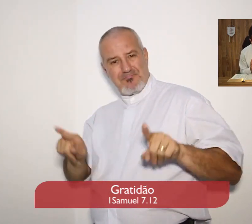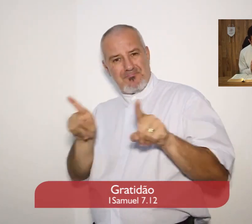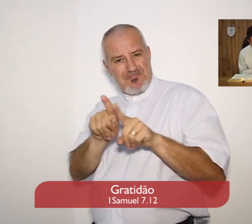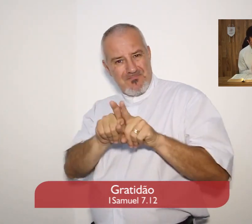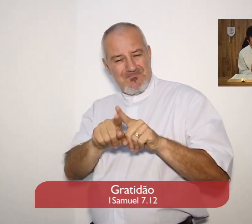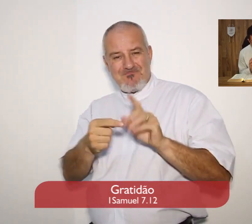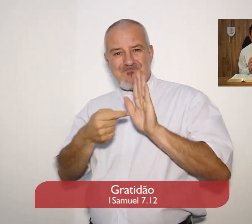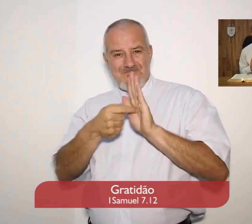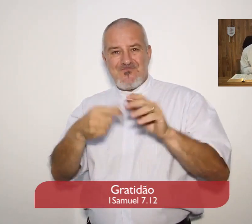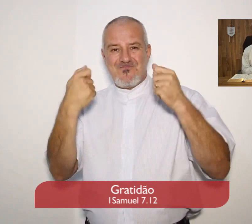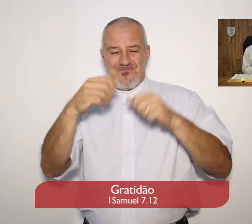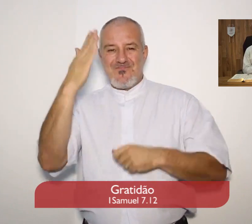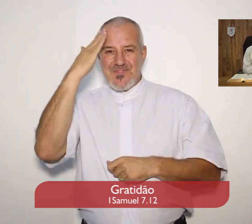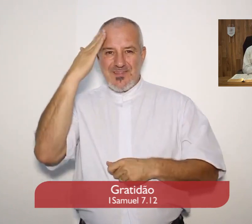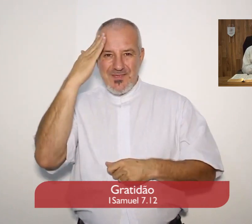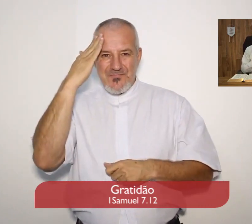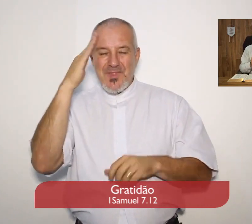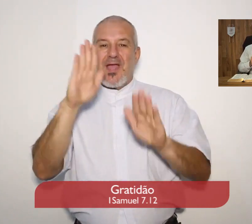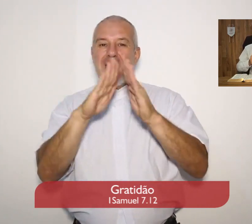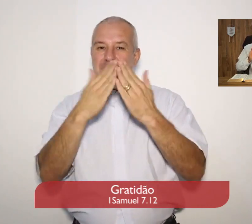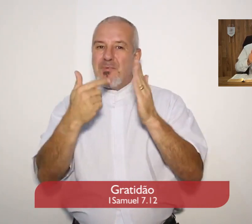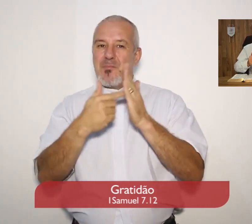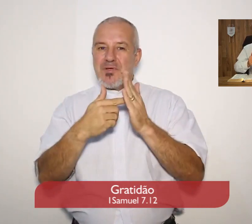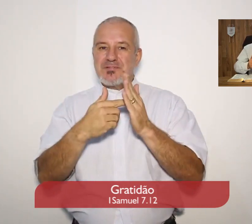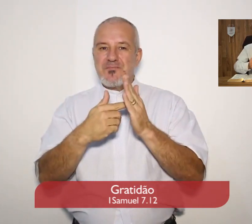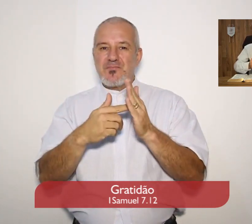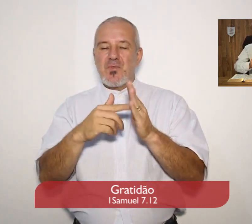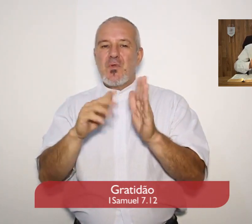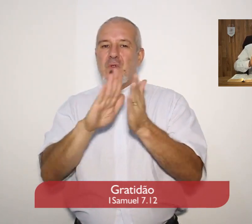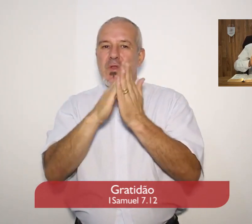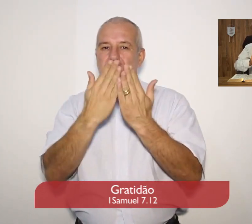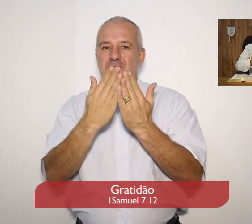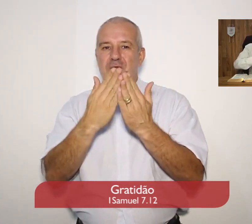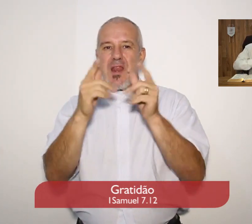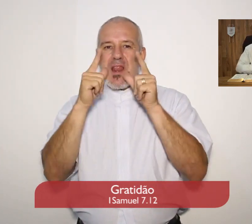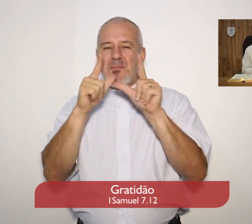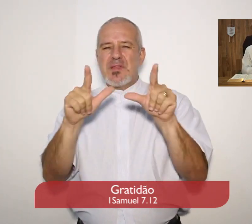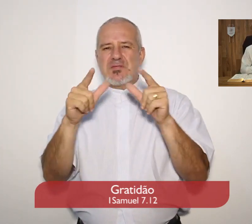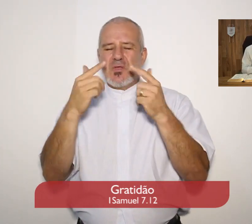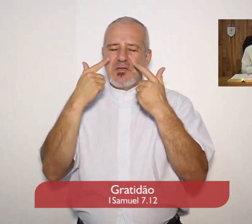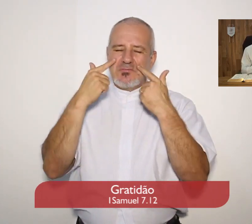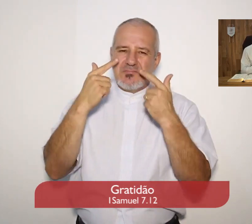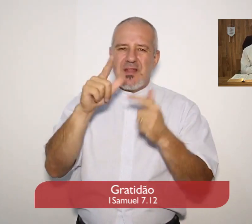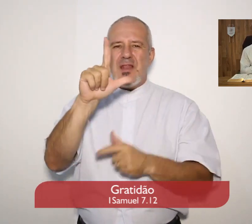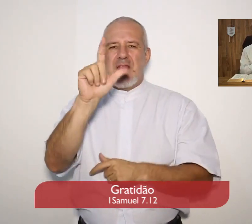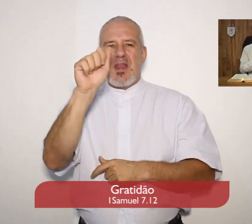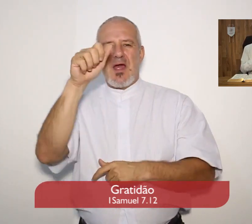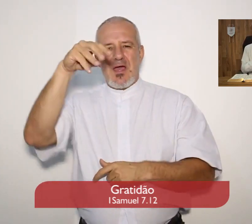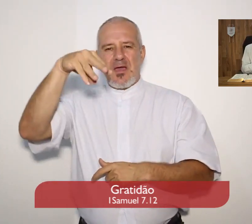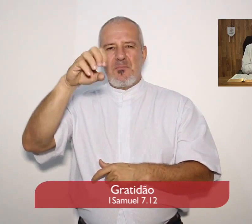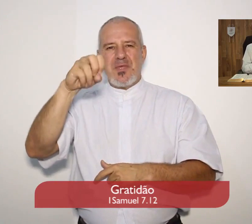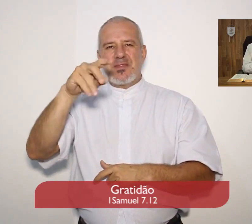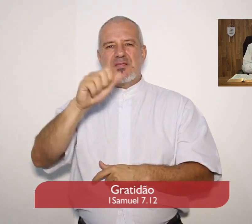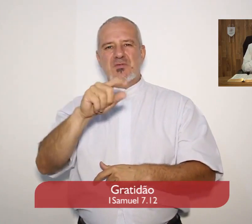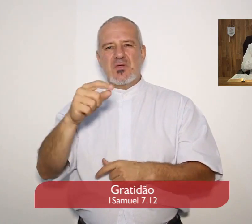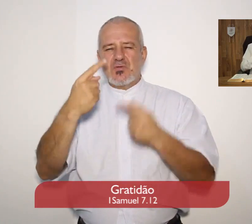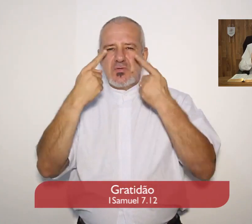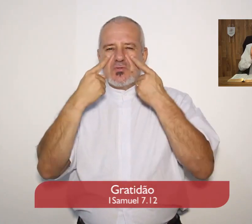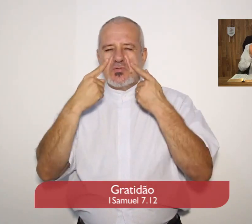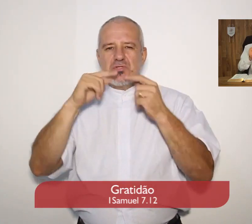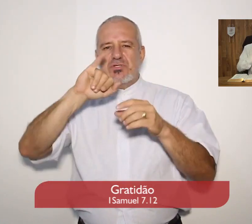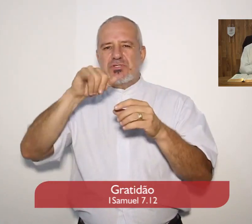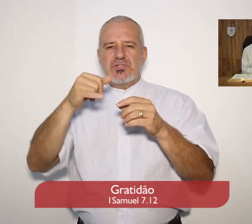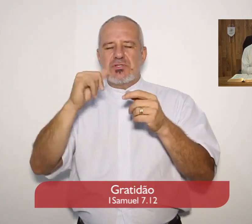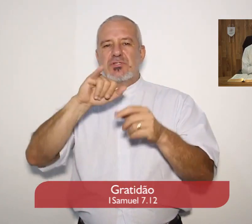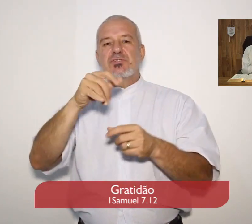podemos observar em Lamentações, no capítulo de número 2, o versículo de número 19. Mizpá marca um